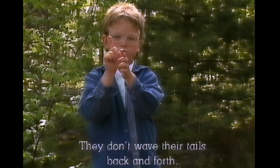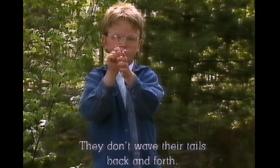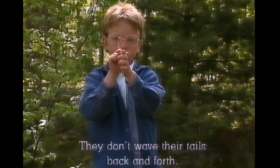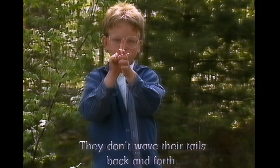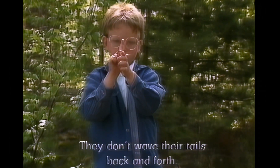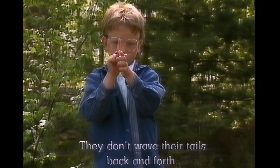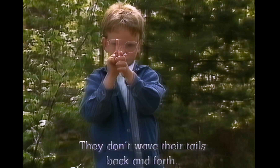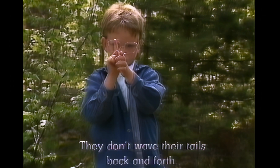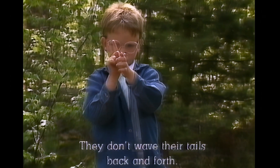så här inte.